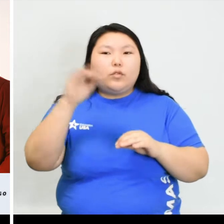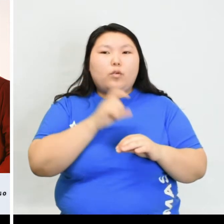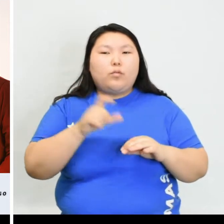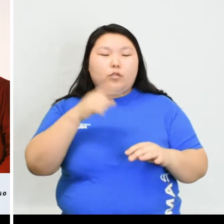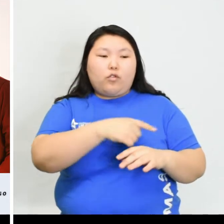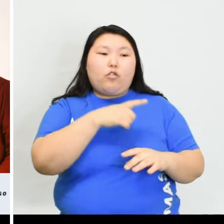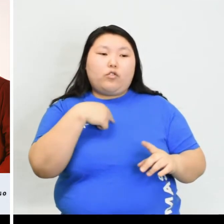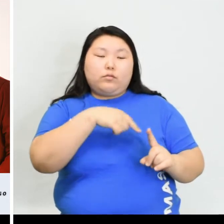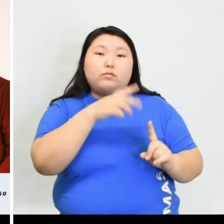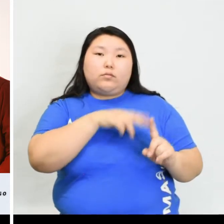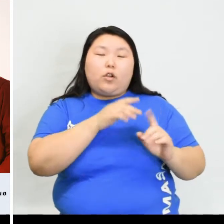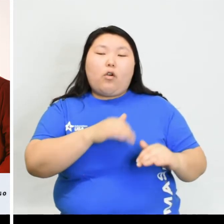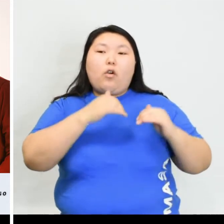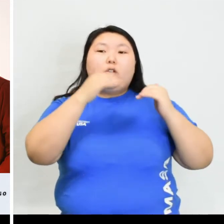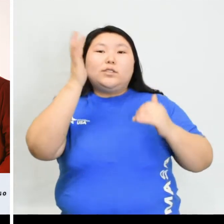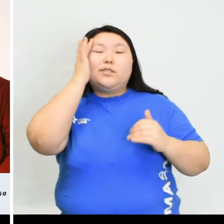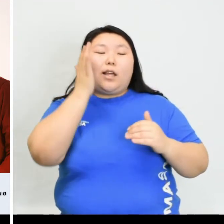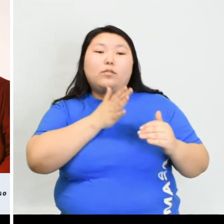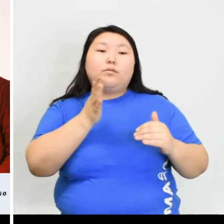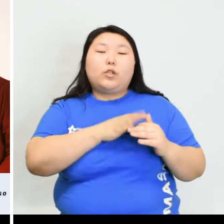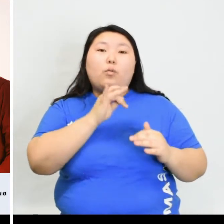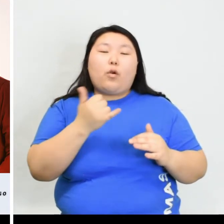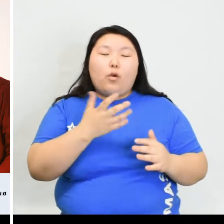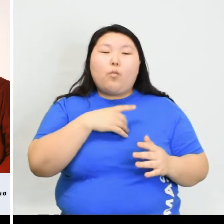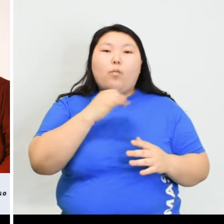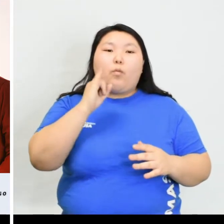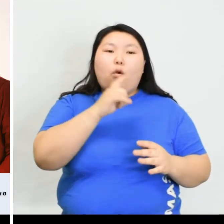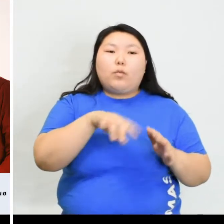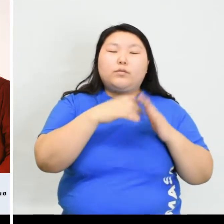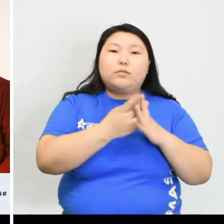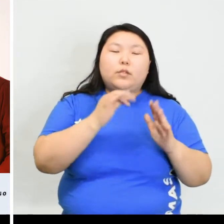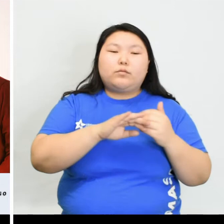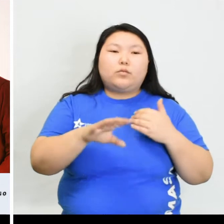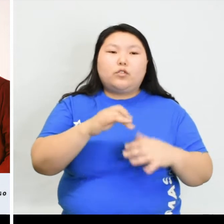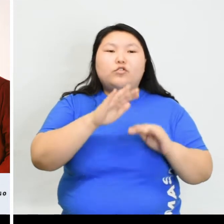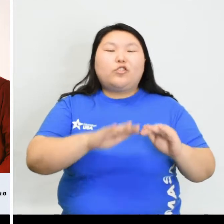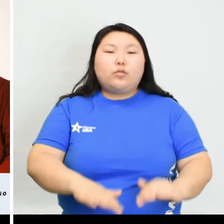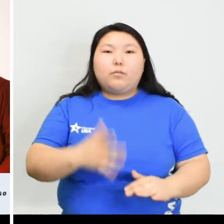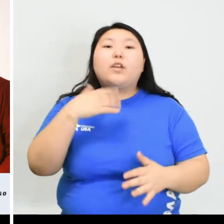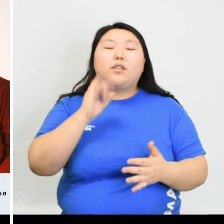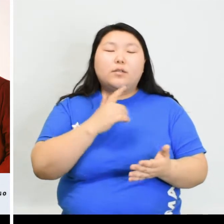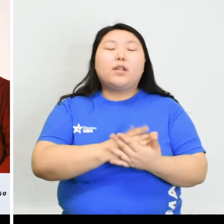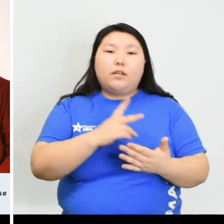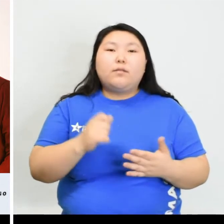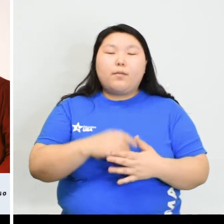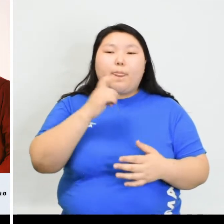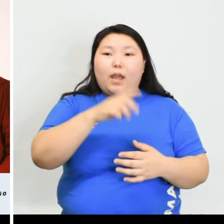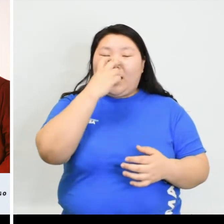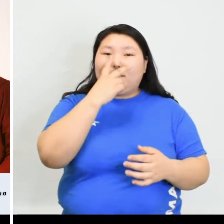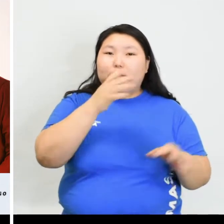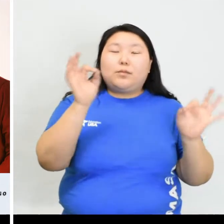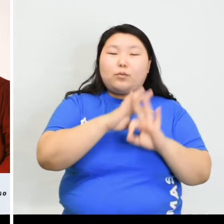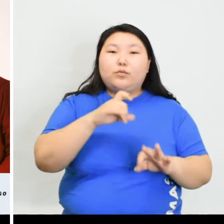ингээл төгжүүлэх тал руугаа юм уу? Эсвэл муу хүнөстэй нийлээд байвал тэгээ доошлуулаа л идэм билээ. Тэгээд хүмүүс ч анзаарахгүй шүү тийм юм